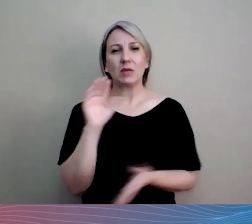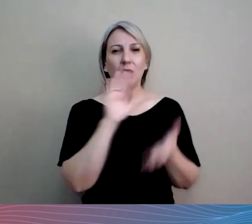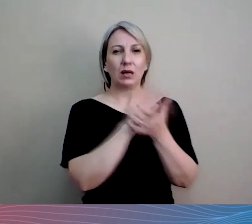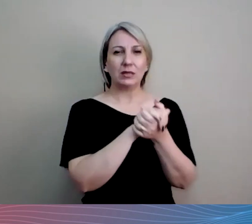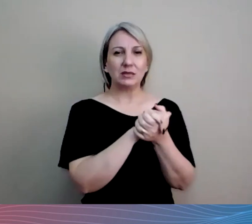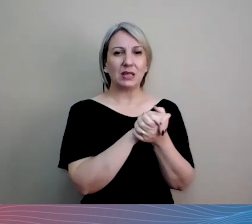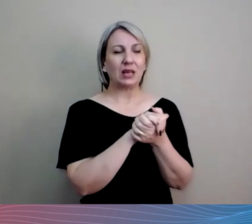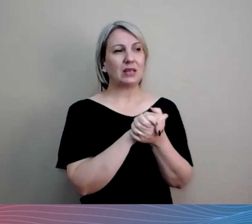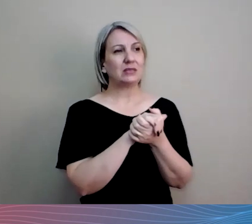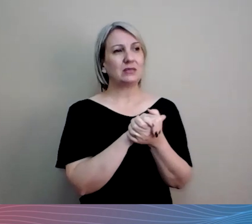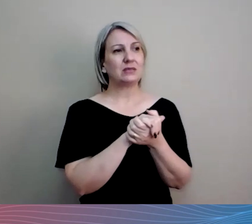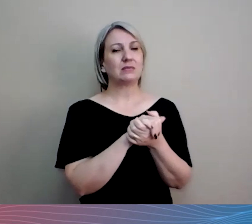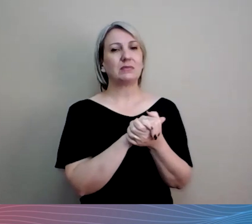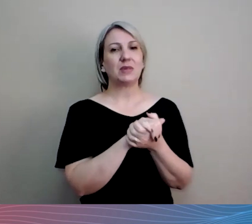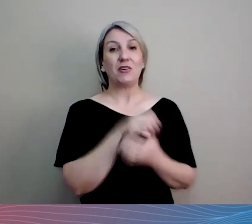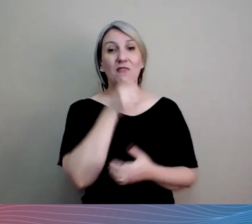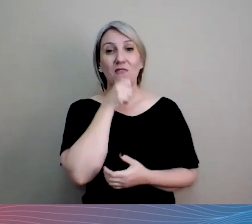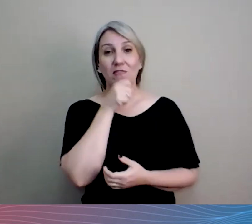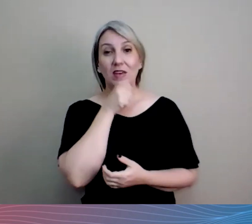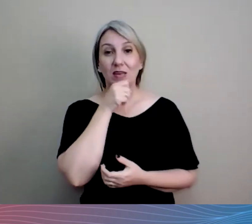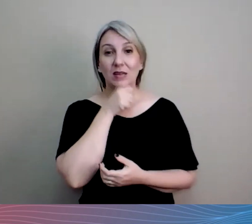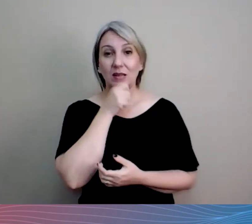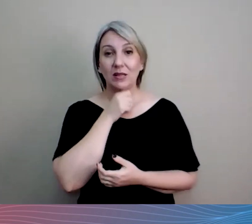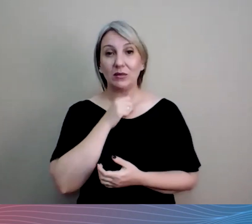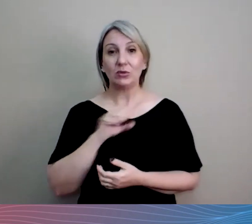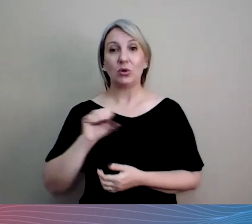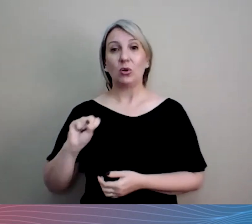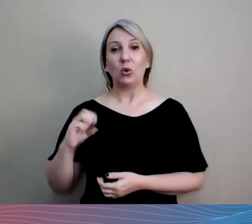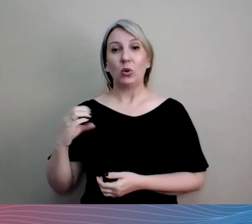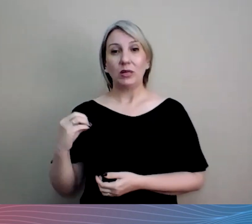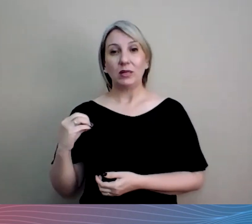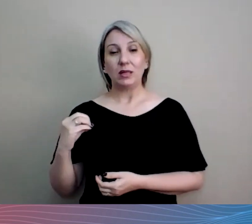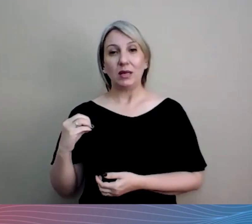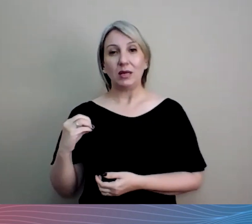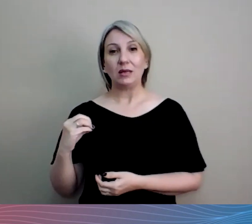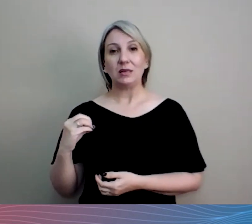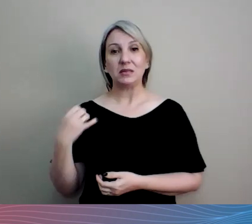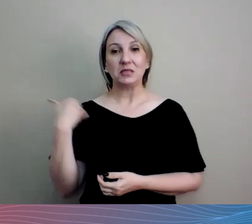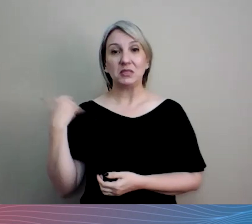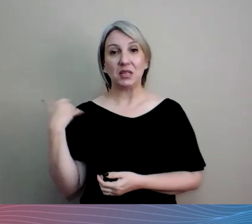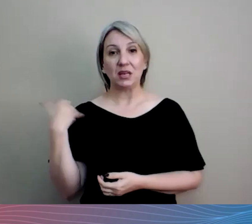e poucos anos, irmão, ainda estão virados um de costa para o outro.